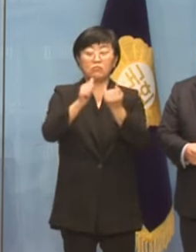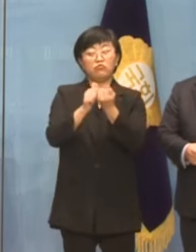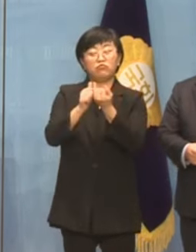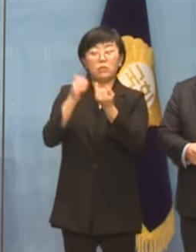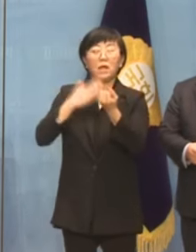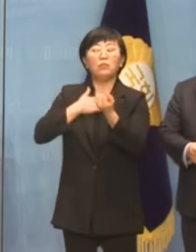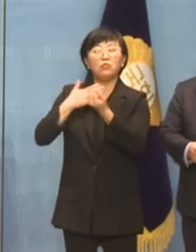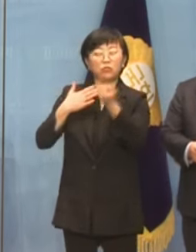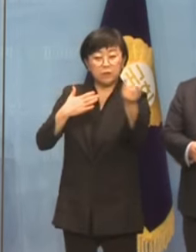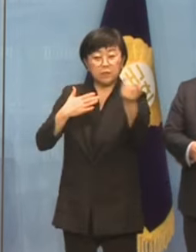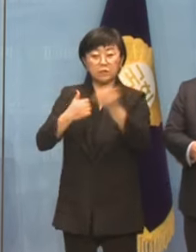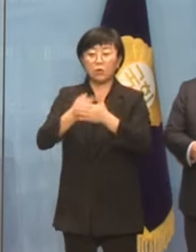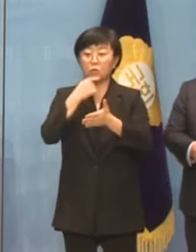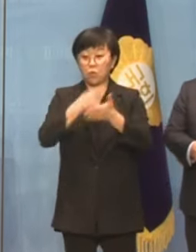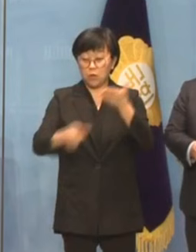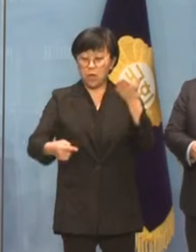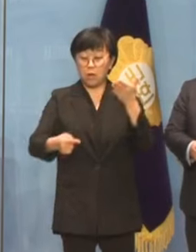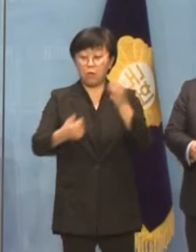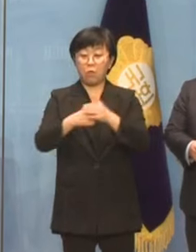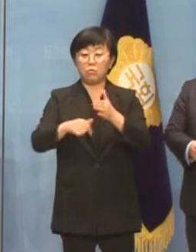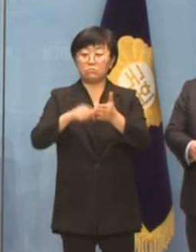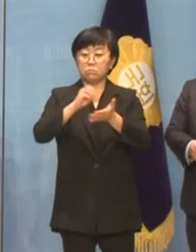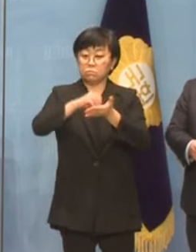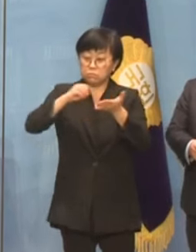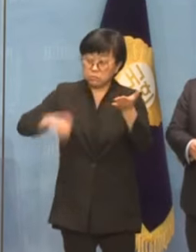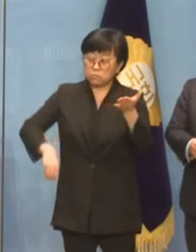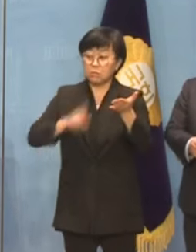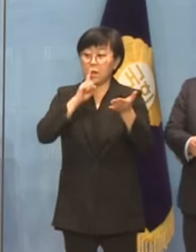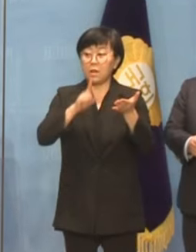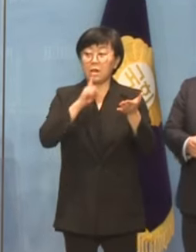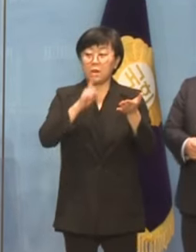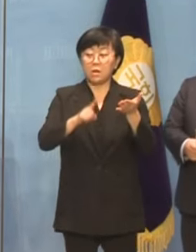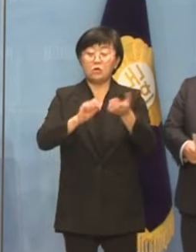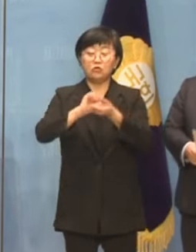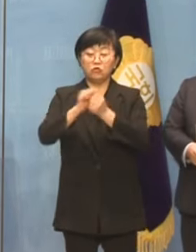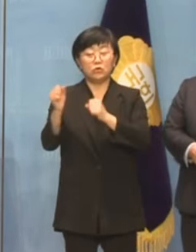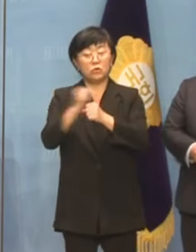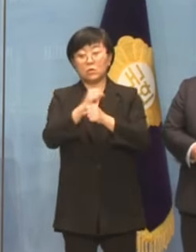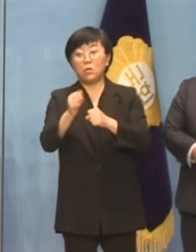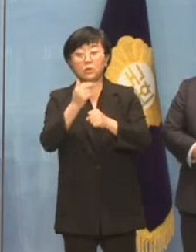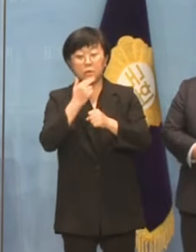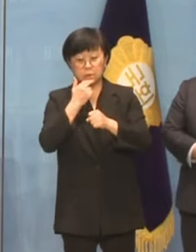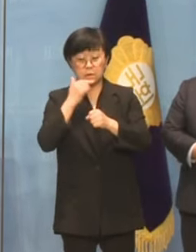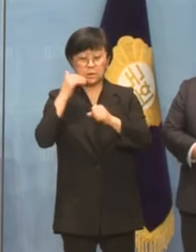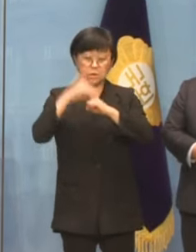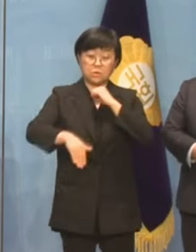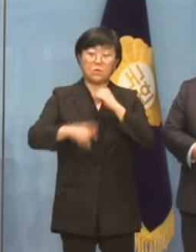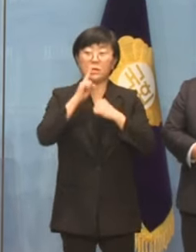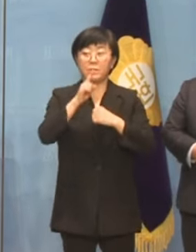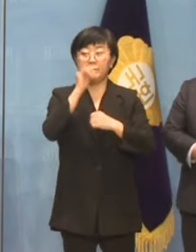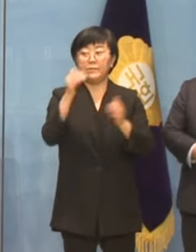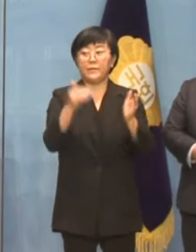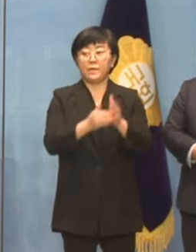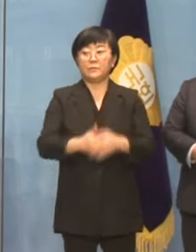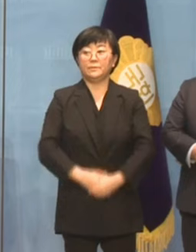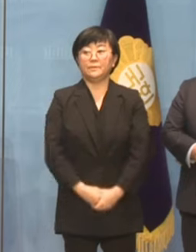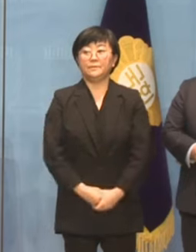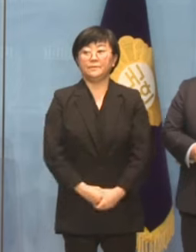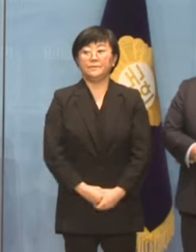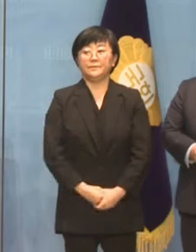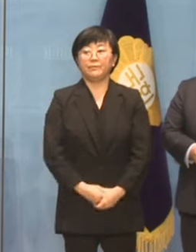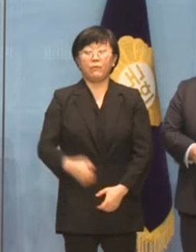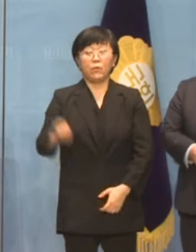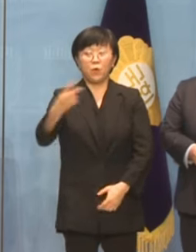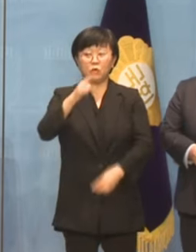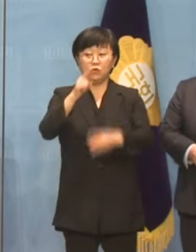집사람은 오히려 손해를 보고 그냥 나왔습니다 라며 주가 조작은 없었다는 식으로 말했습니다.